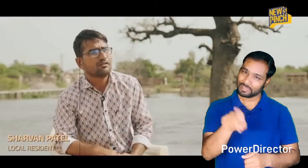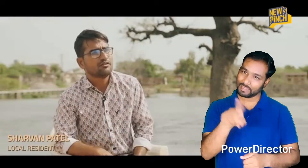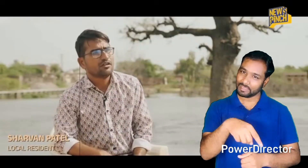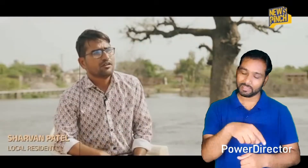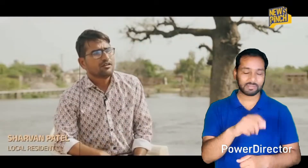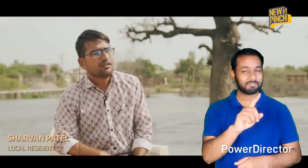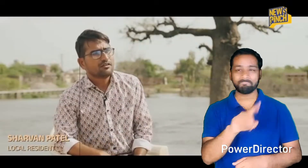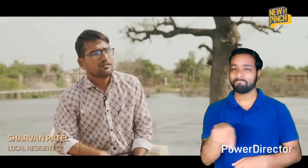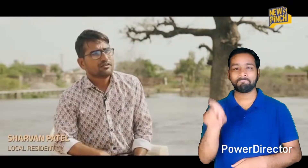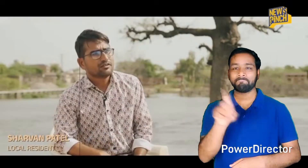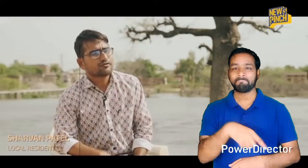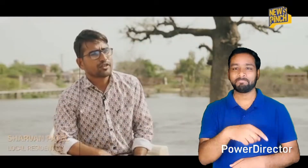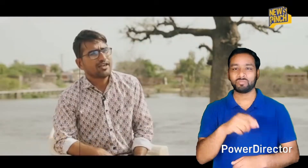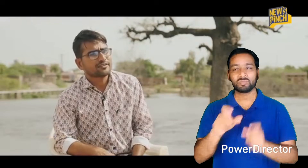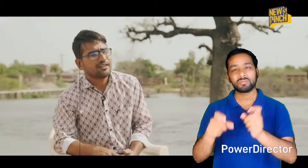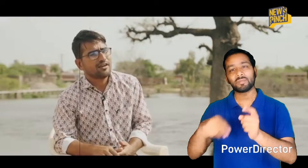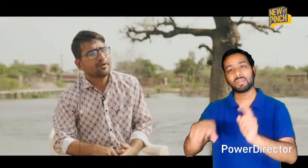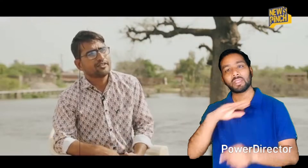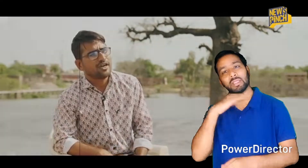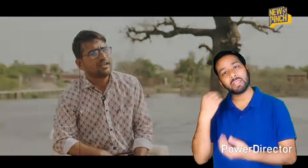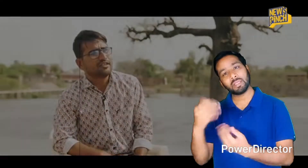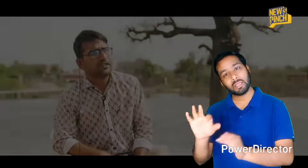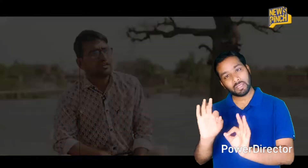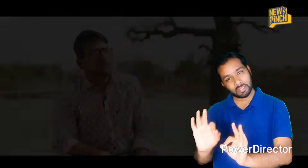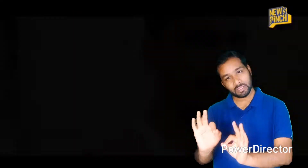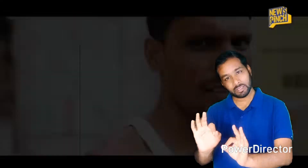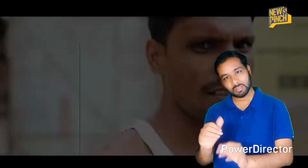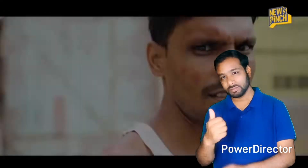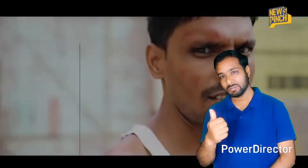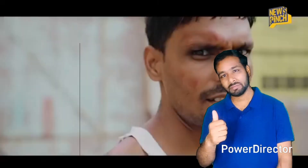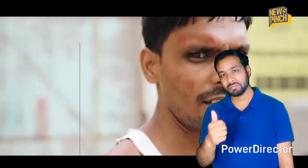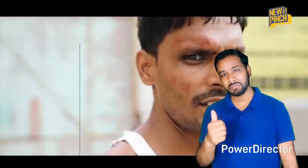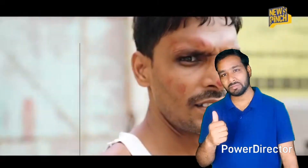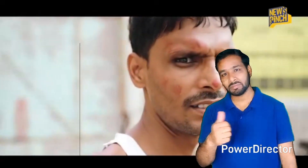इतने इस विकास के लिए हमारी जान ली जाए।